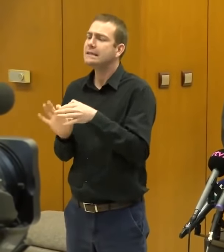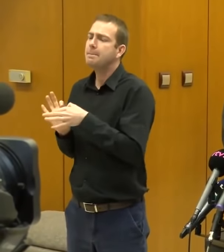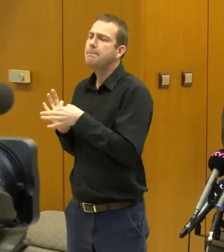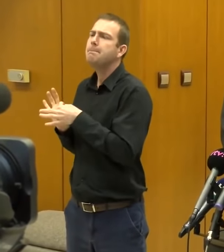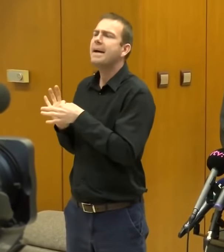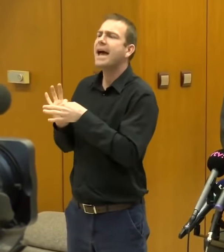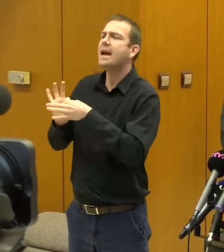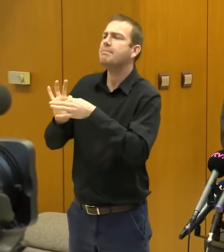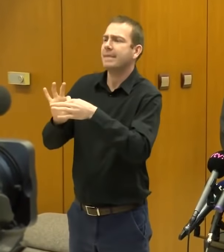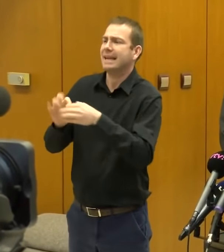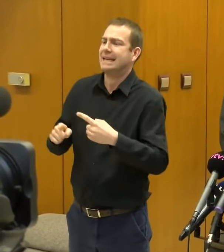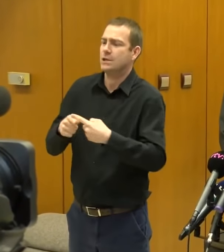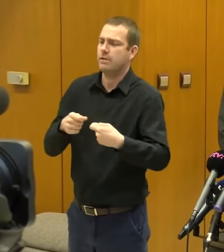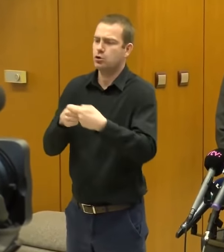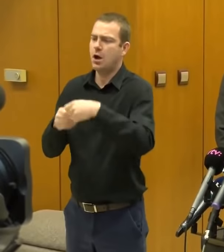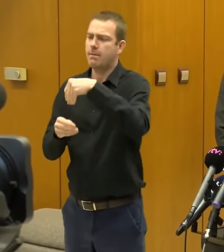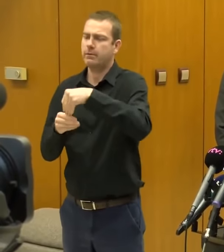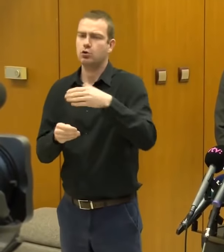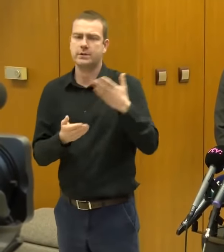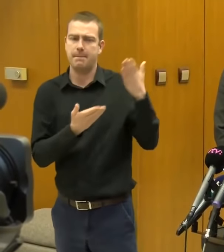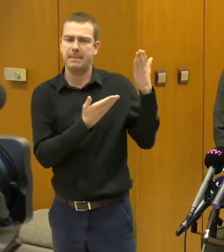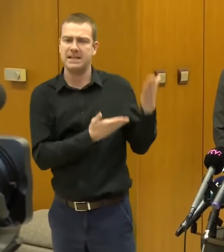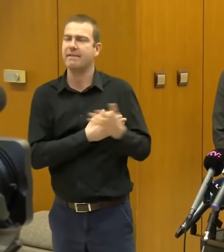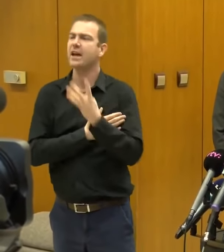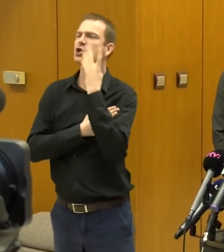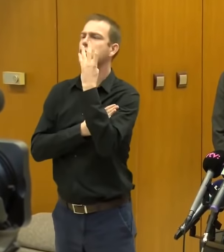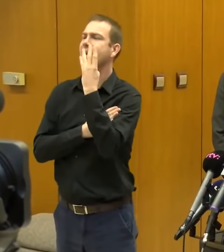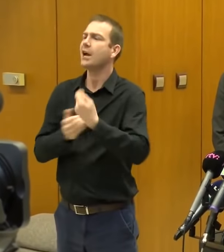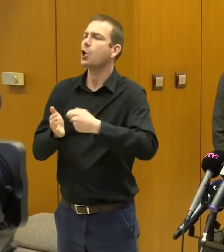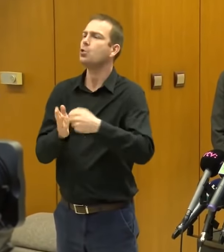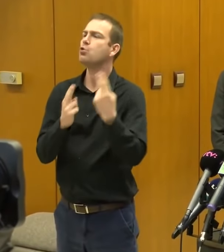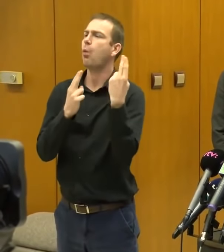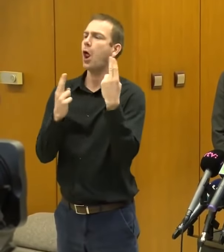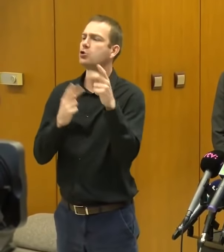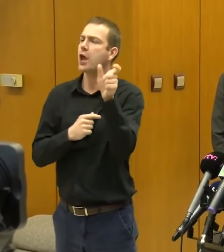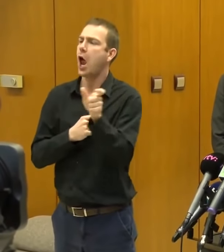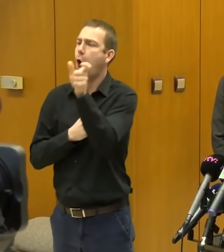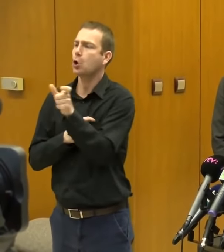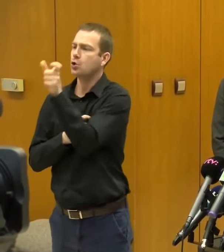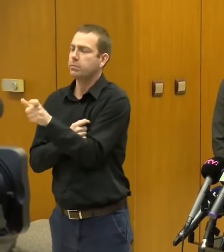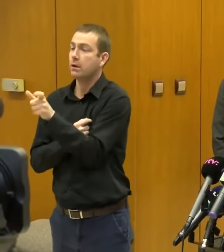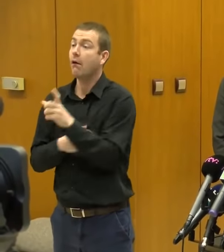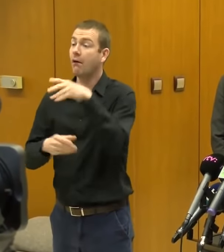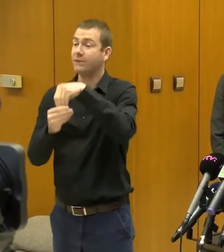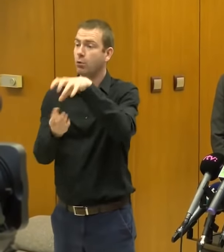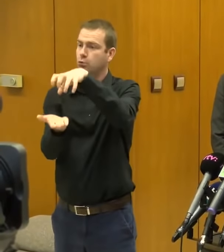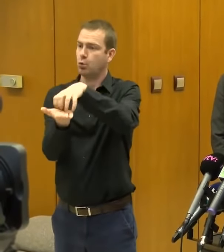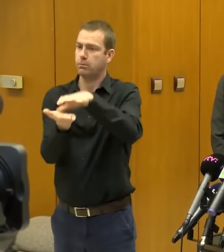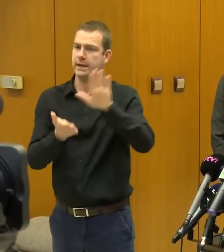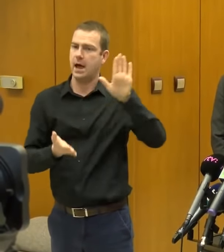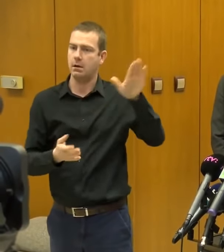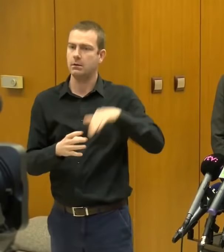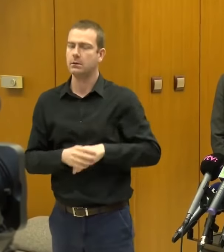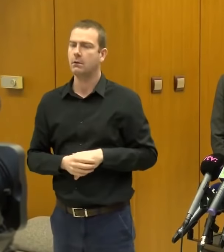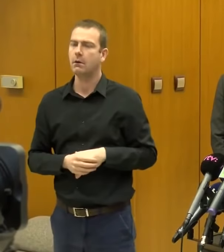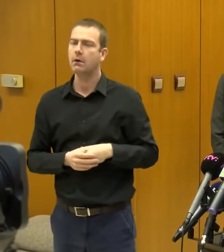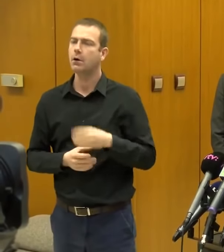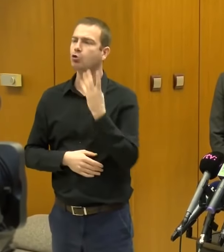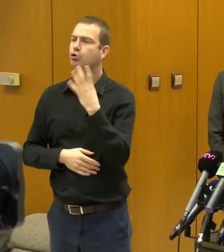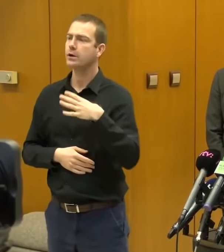som predstavil tu štyroch kľúčových ľudí, ktorí budú súčasťou tohto tímu. Sú to všetci štyria títo páni kapacity v